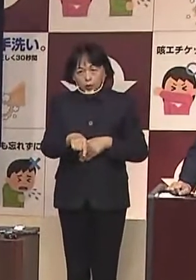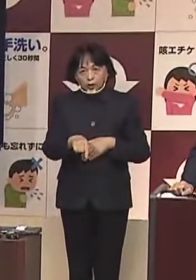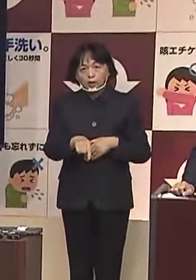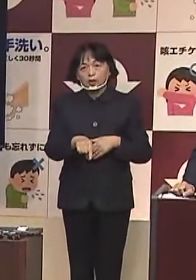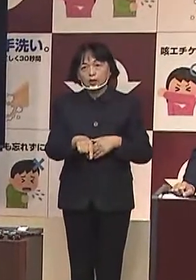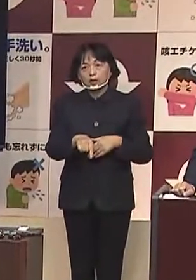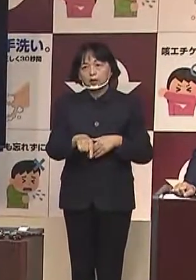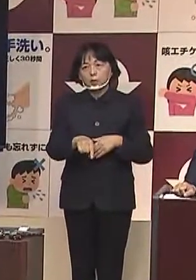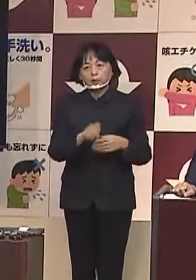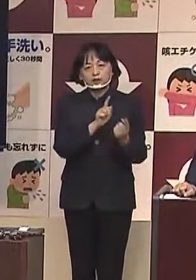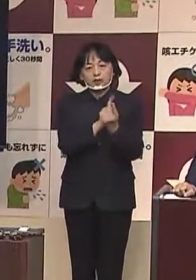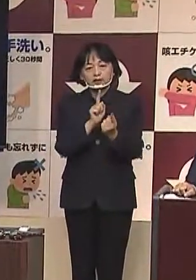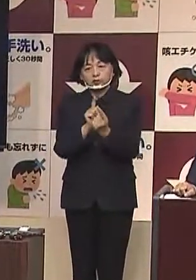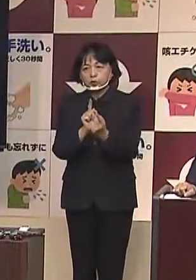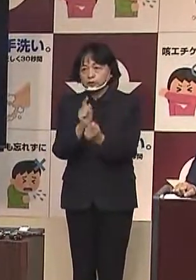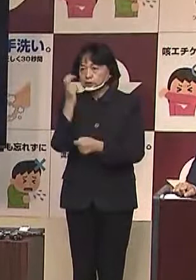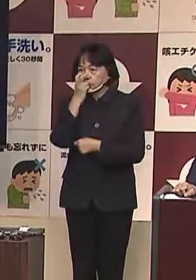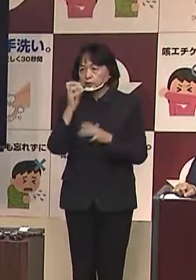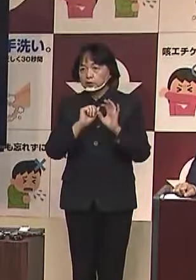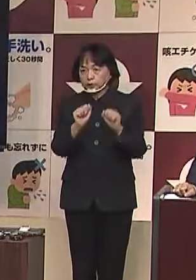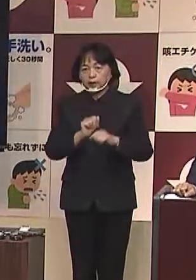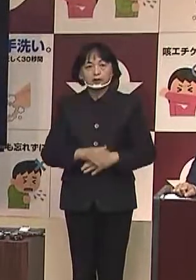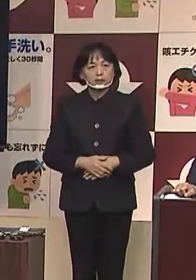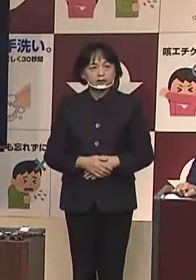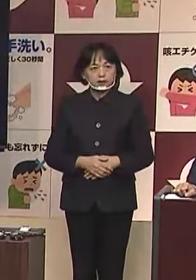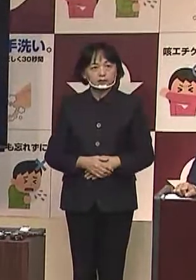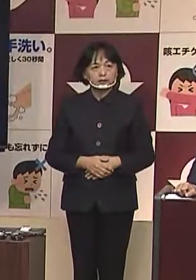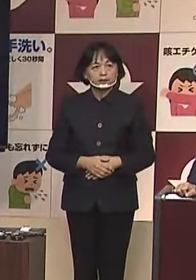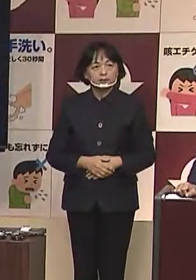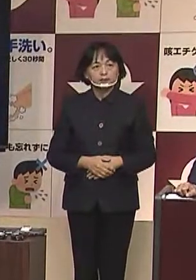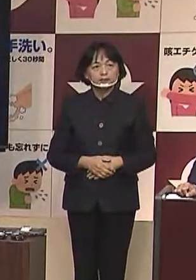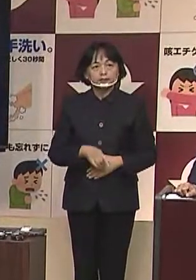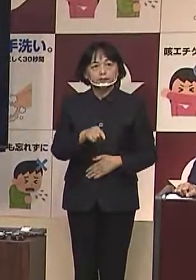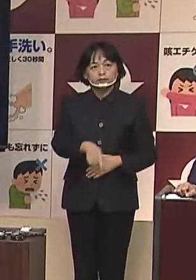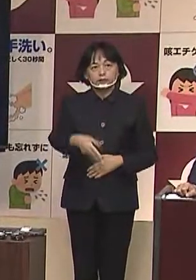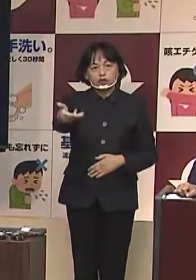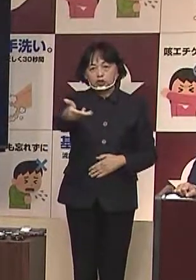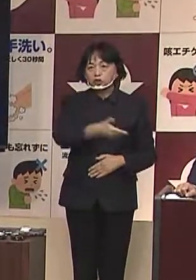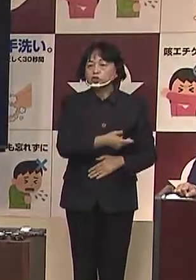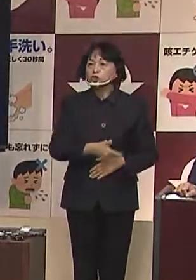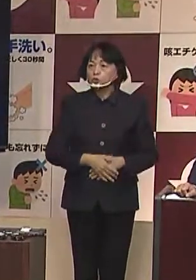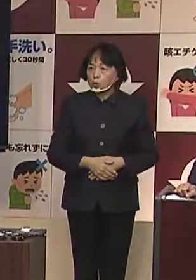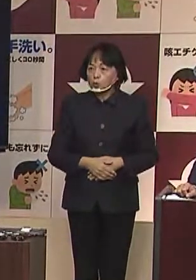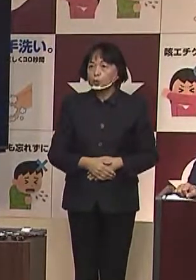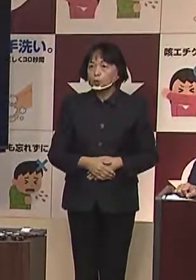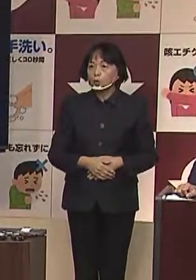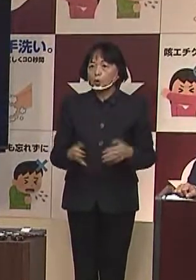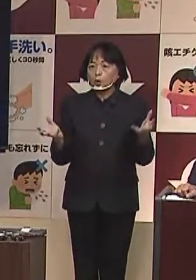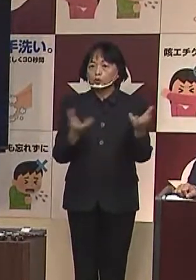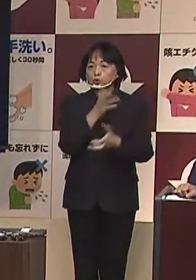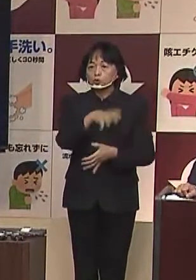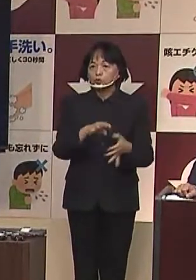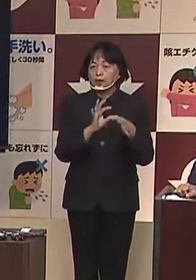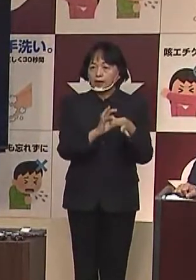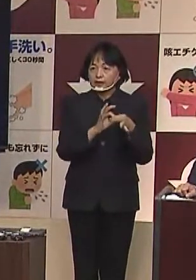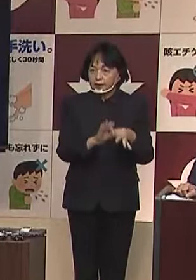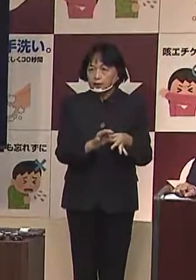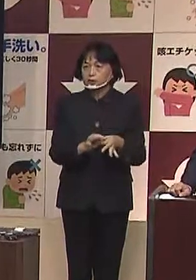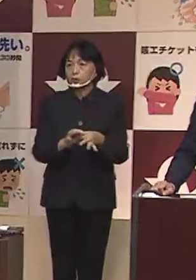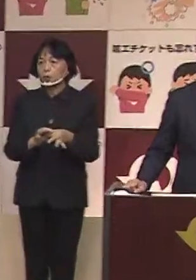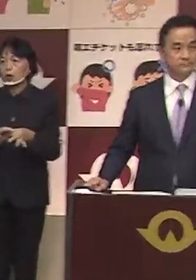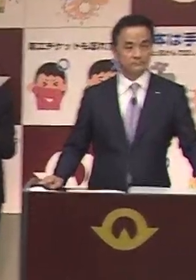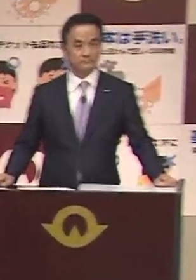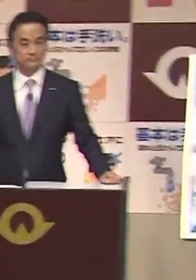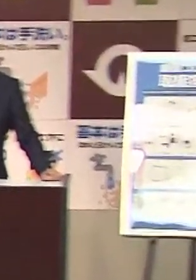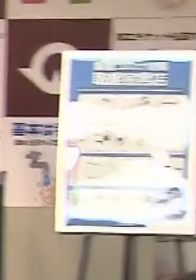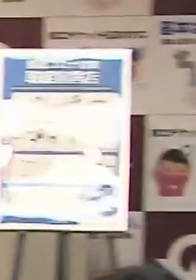となっております。 店関係の方が何人、それ以外が何人というのが出ますか。 職場